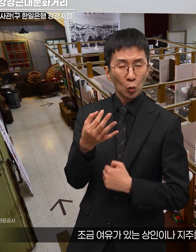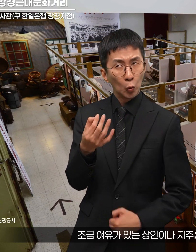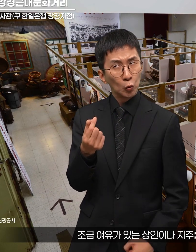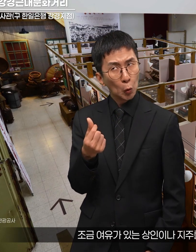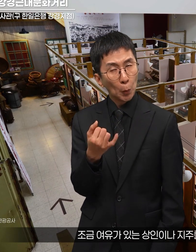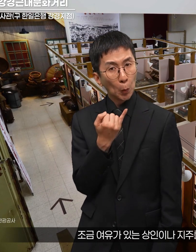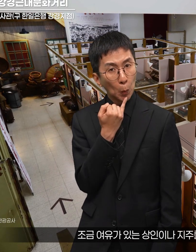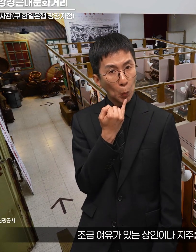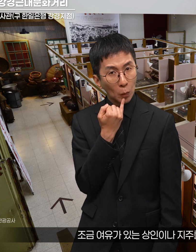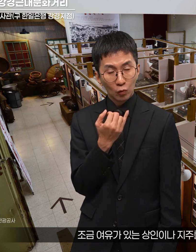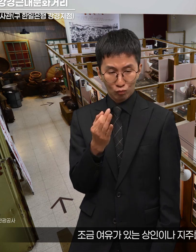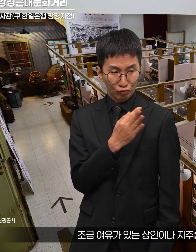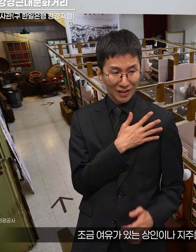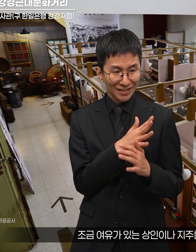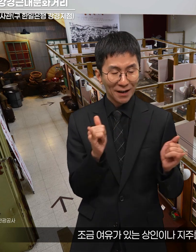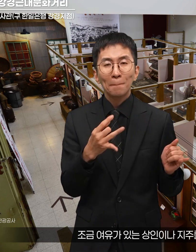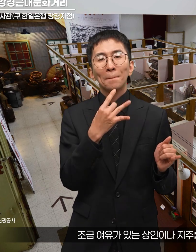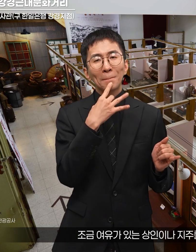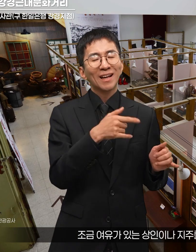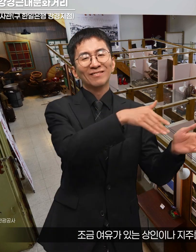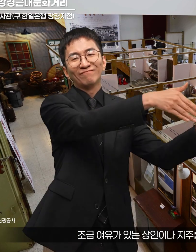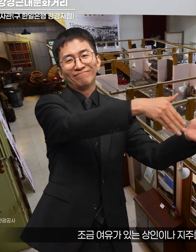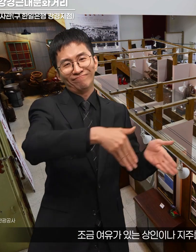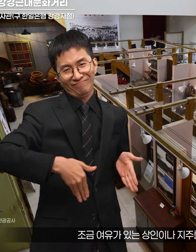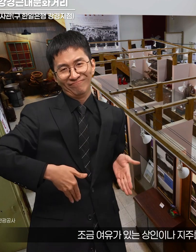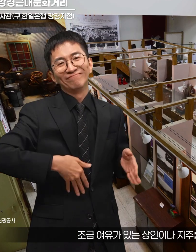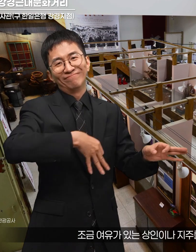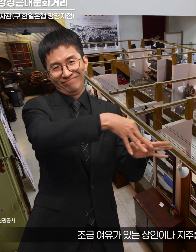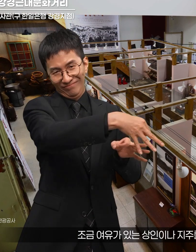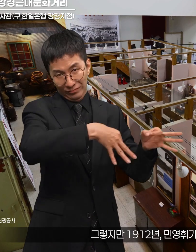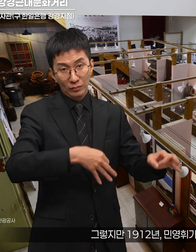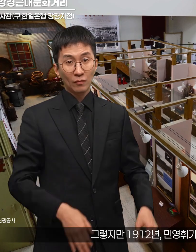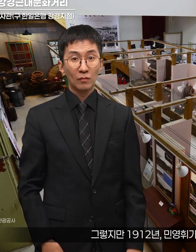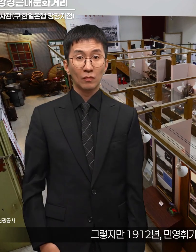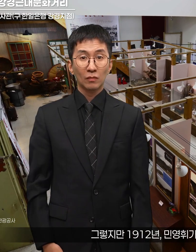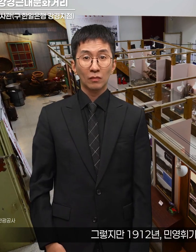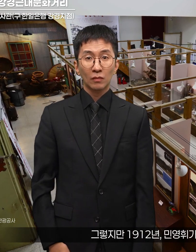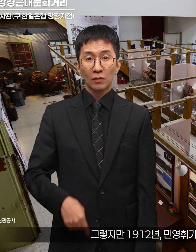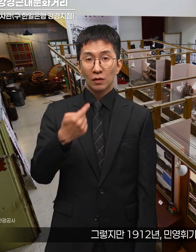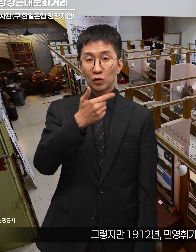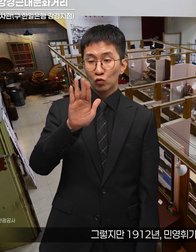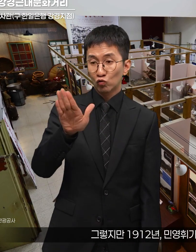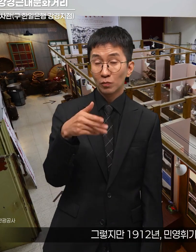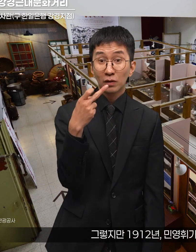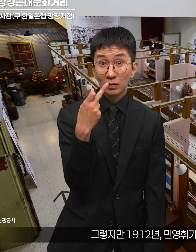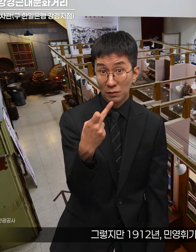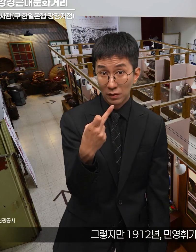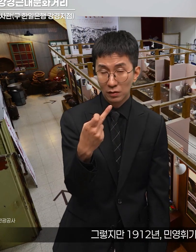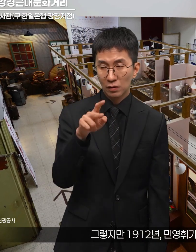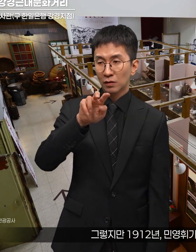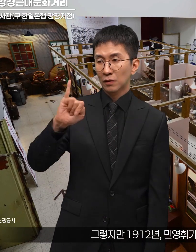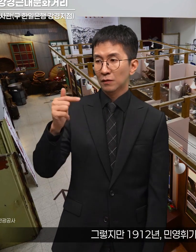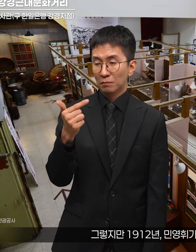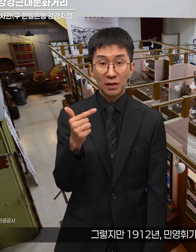있는 상인이나 지주를 중심으로 운용했습니다. 그렇지만 1912년 민영휘가